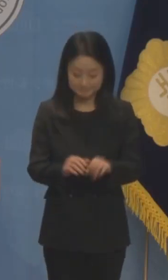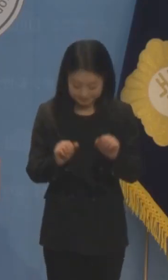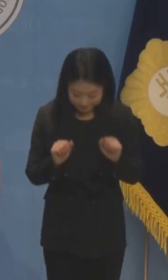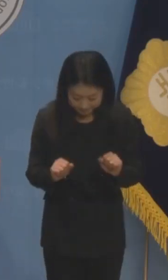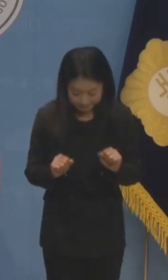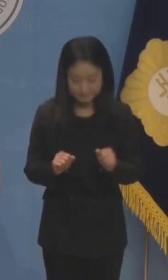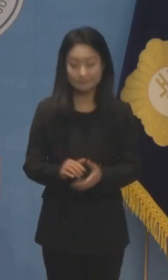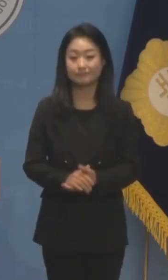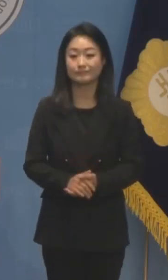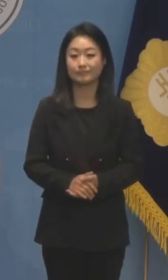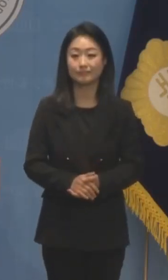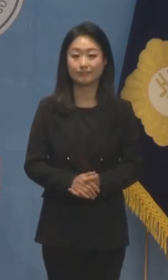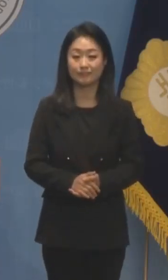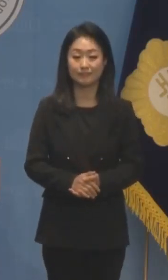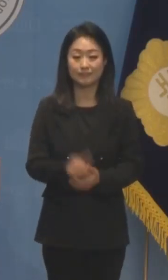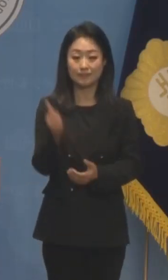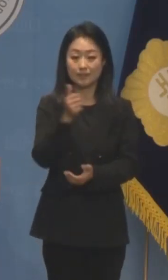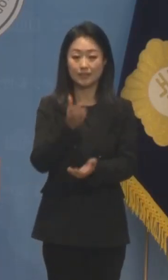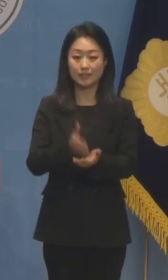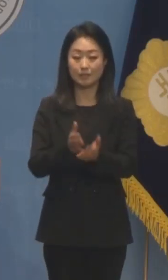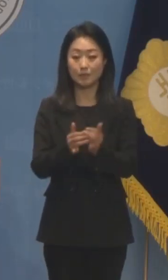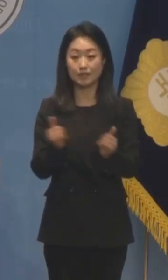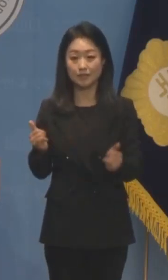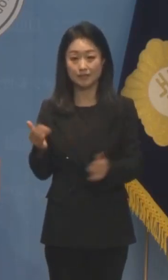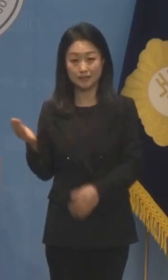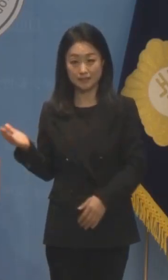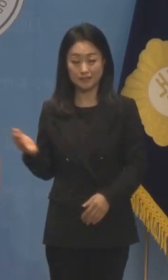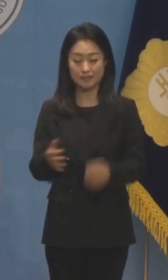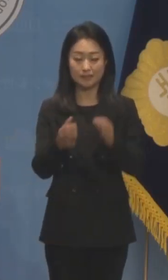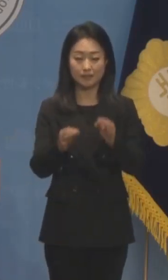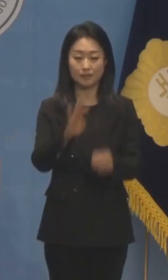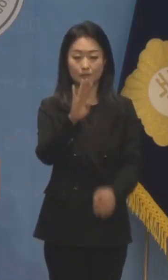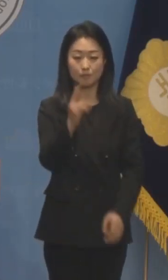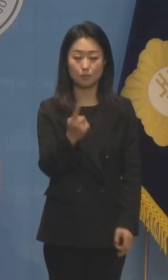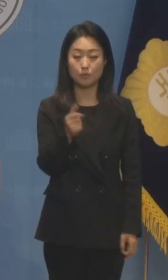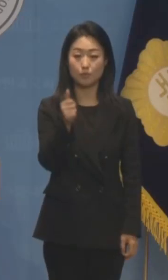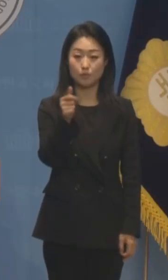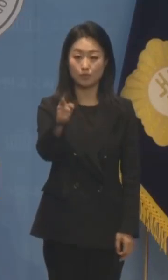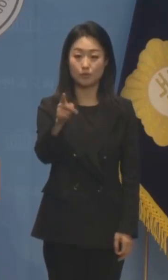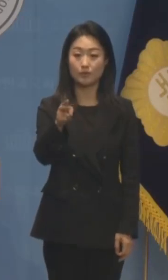안녕하십니까. 조국혁신당 대변인 김보협입니다.